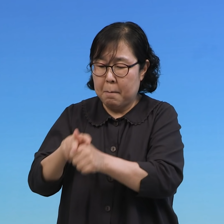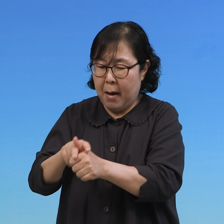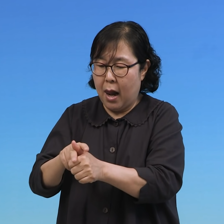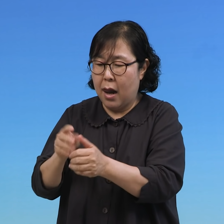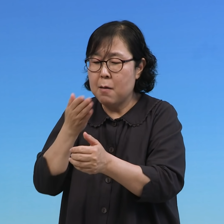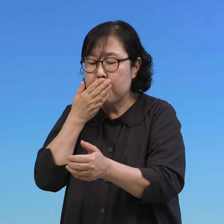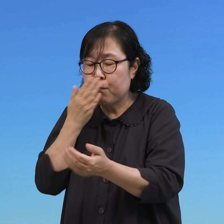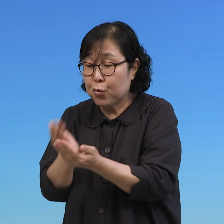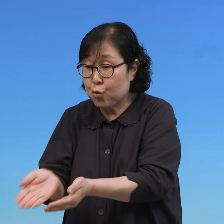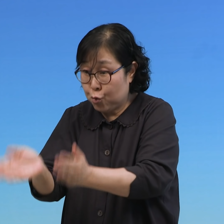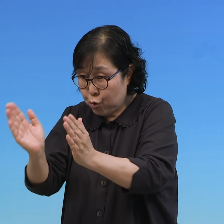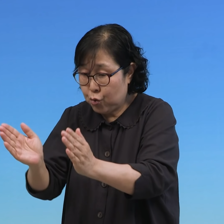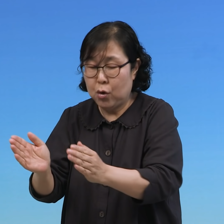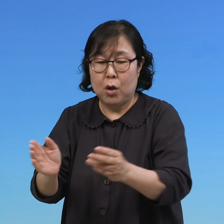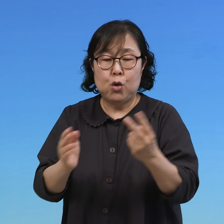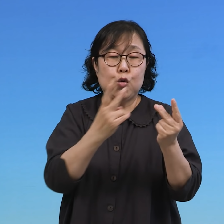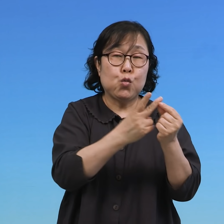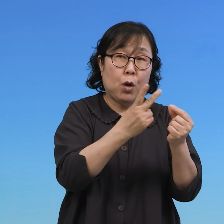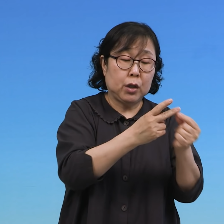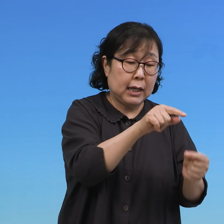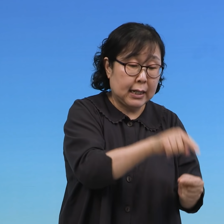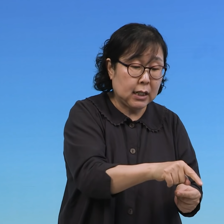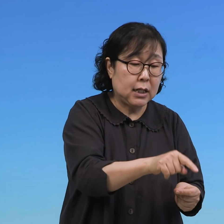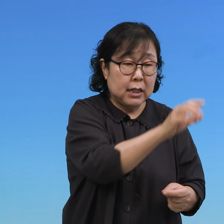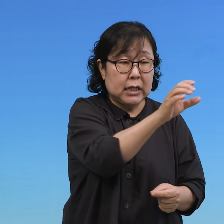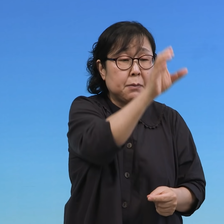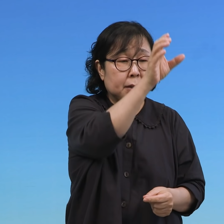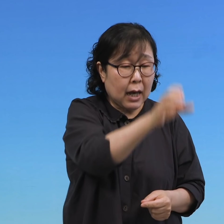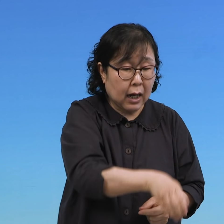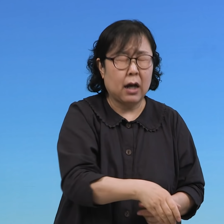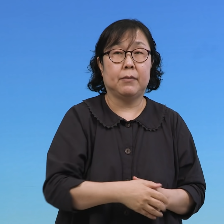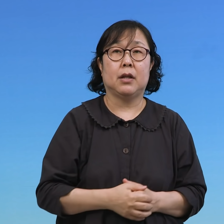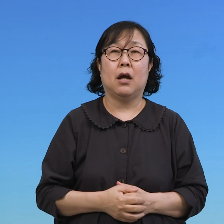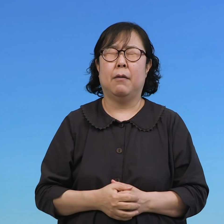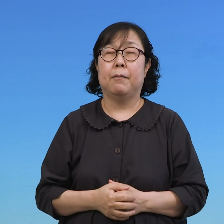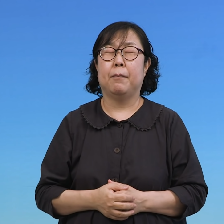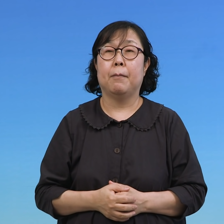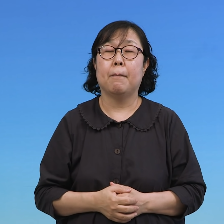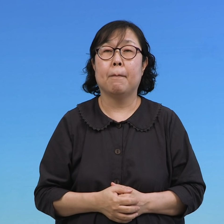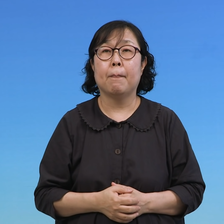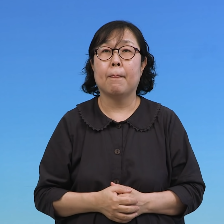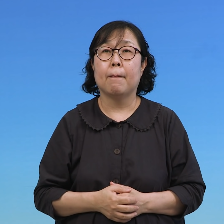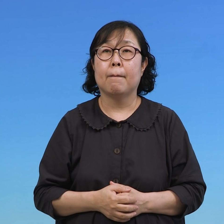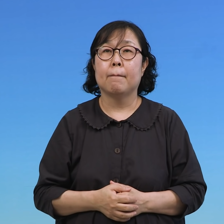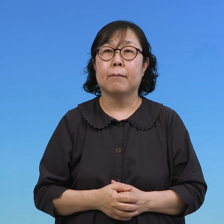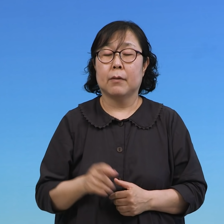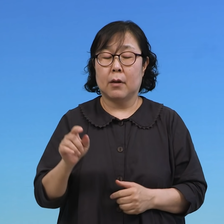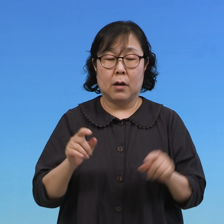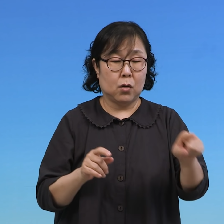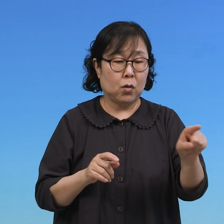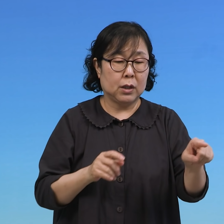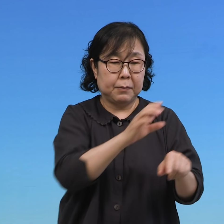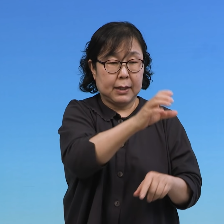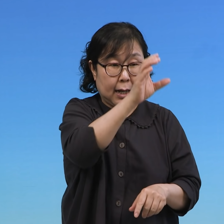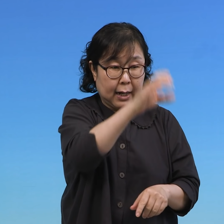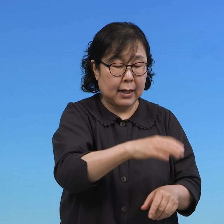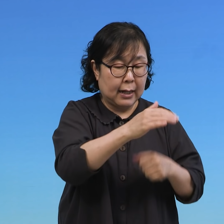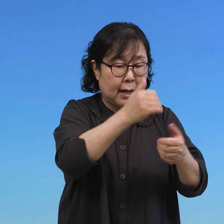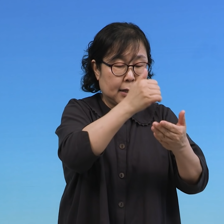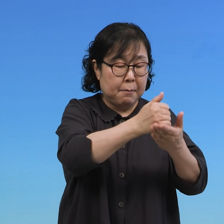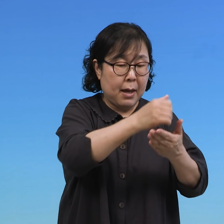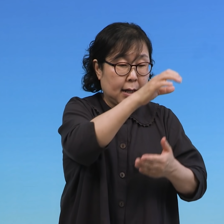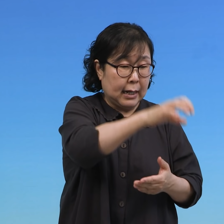전혀 어울리지 않는 장소. 이게 십자가. 그리고 이게 말구유라는 겁니다. 그 다음도 들어보세요. 그곳은